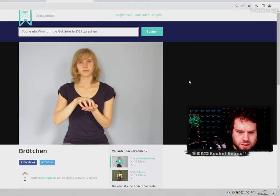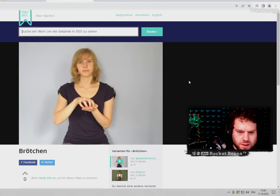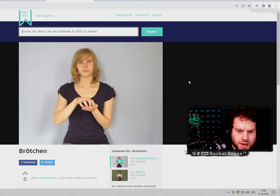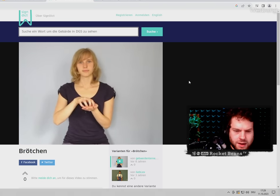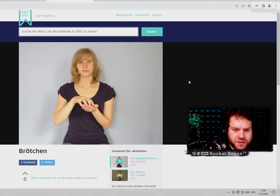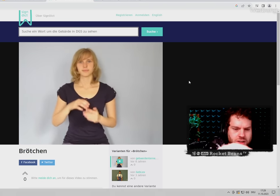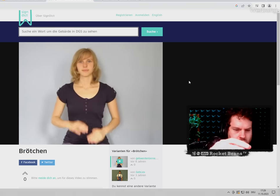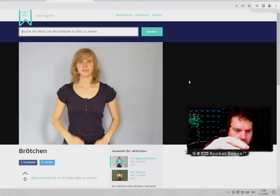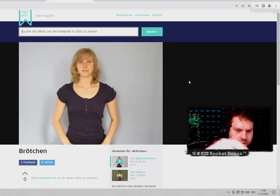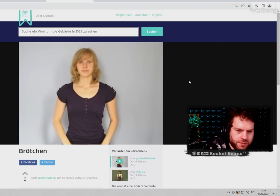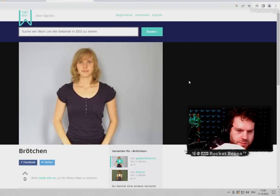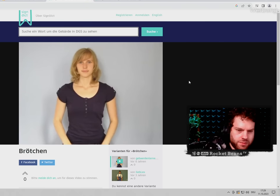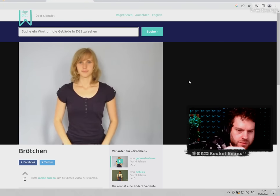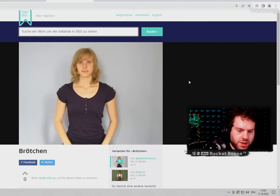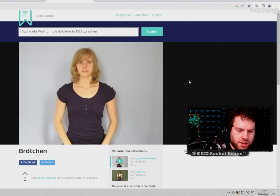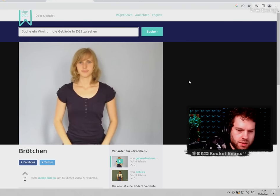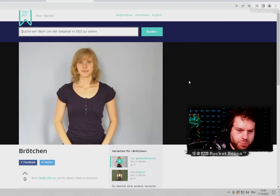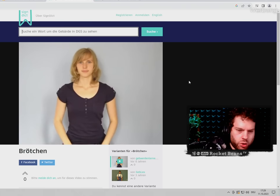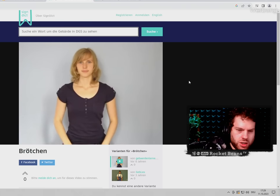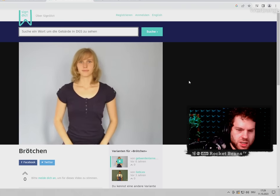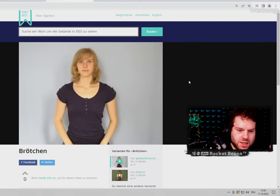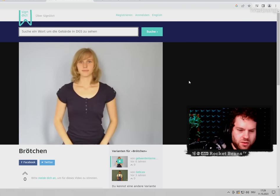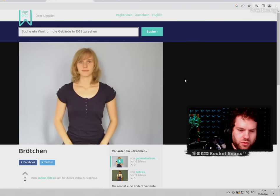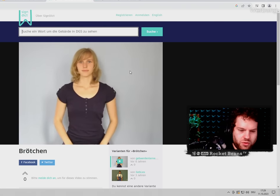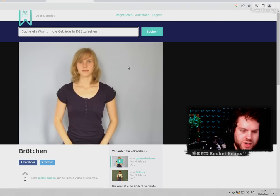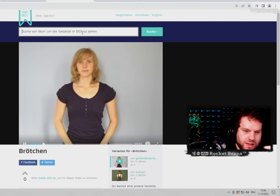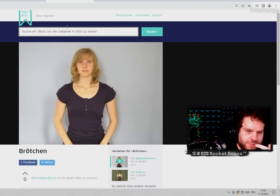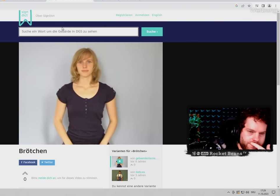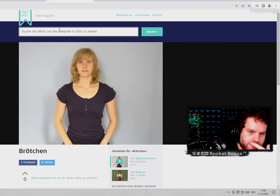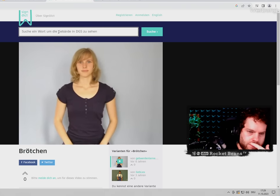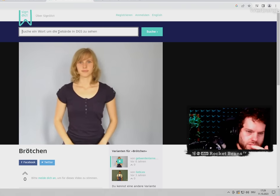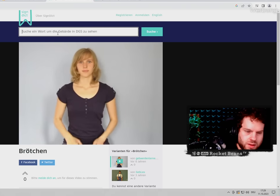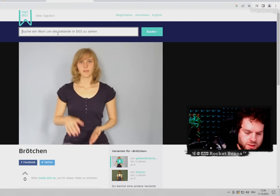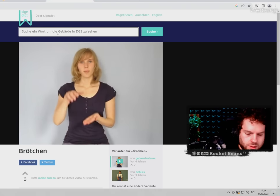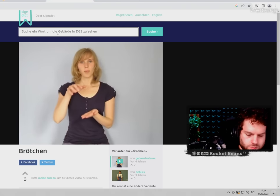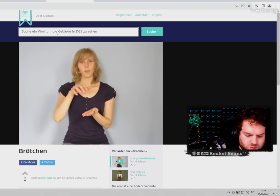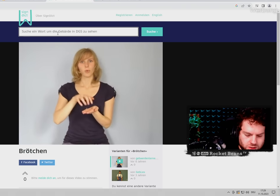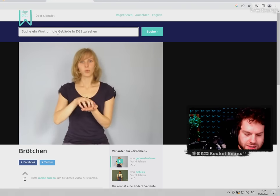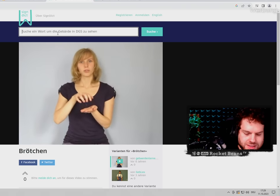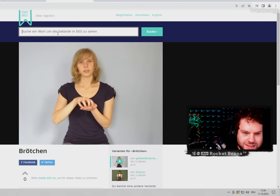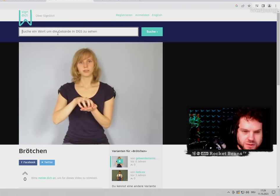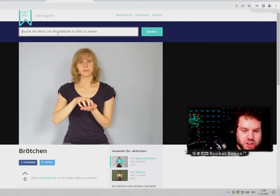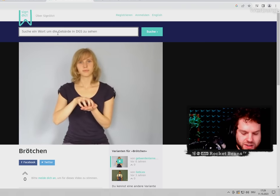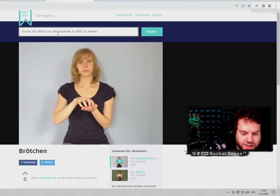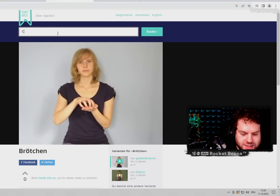Ja, finde ich gut. Brötchen, vier. So, jetzt, jetzt wird's schwierig.